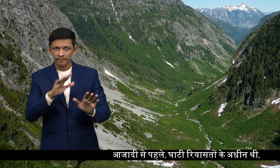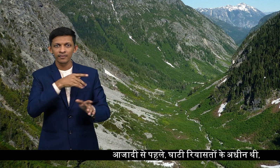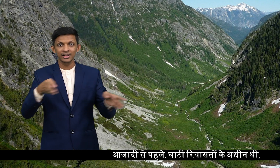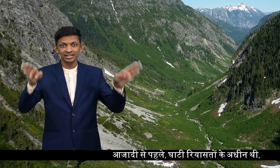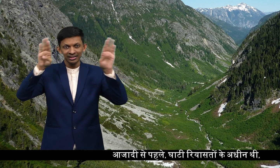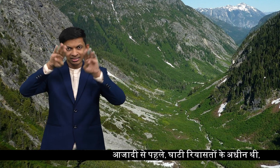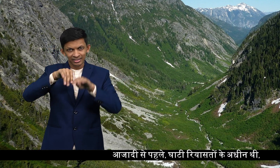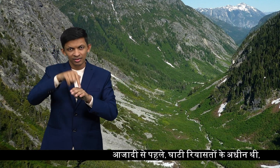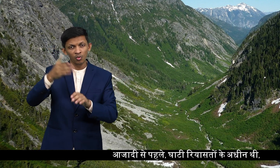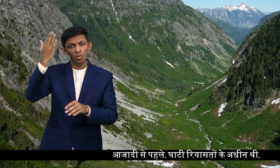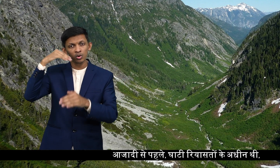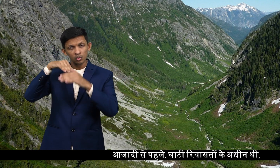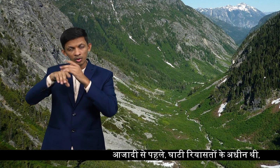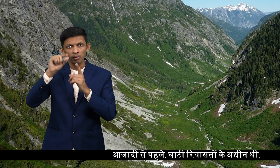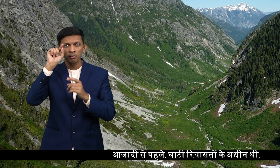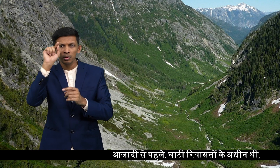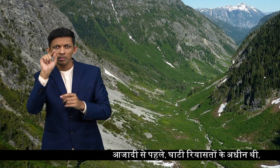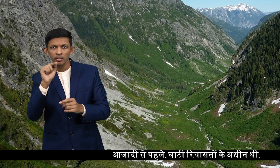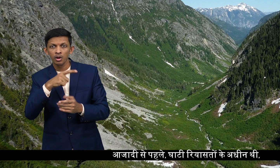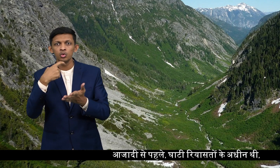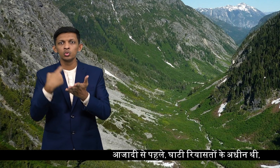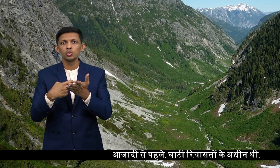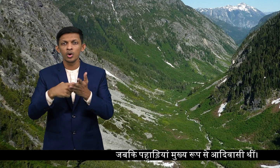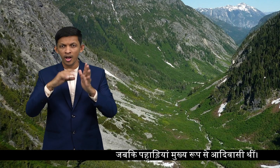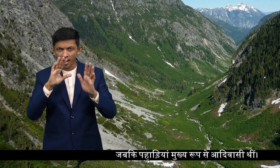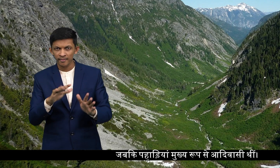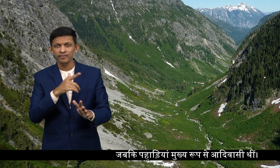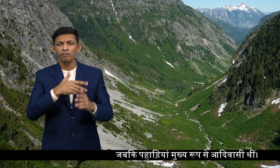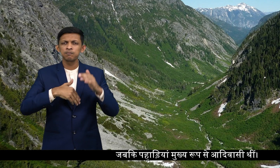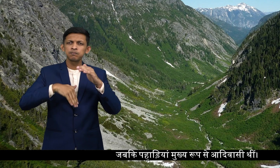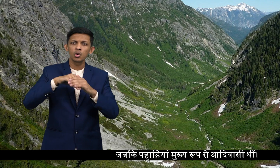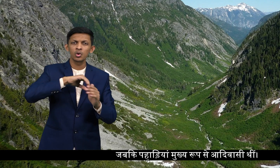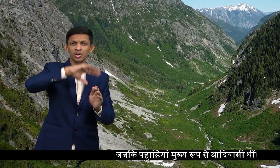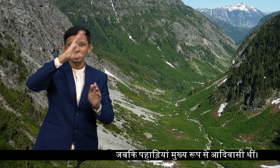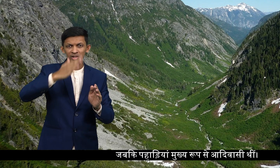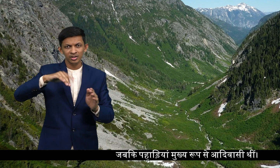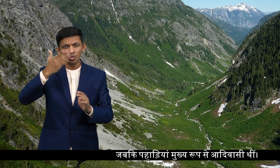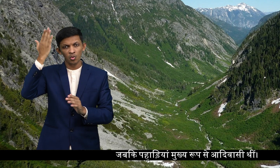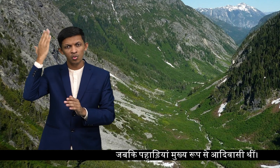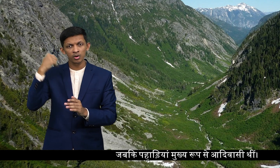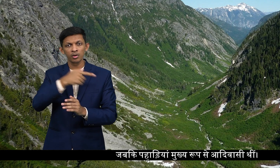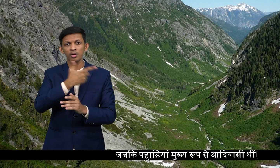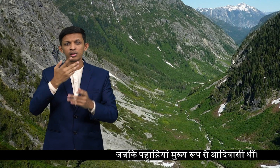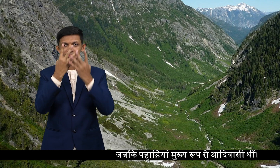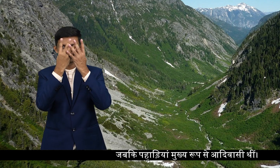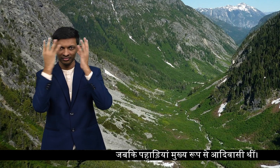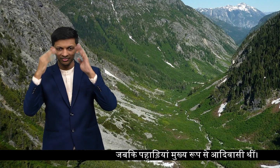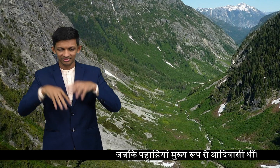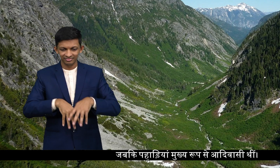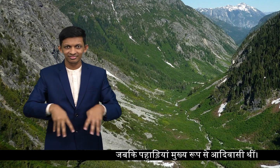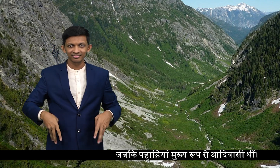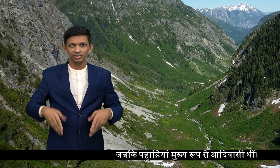आज़ादी से पहले घाटी रियासतों के अधीन थी, जबकि पहाड़ियाँ मुख्य रूप से आदिवासी